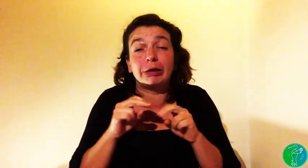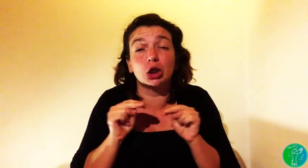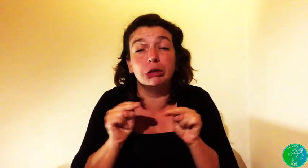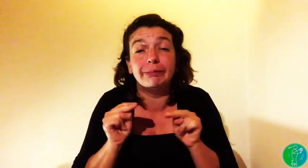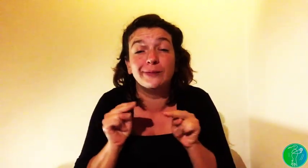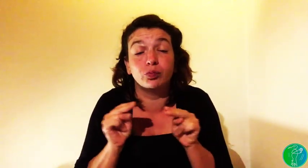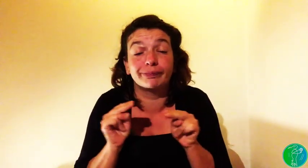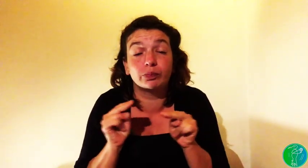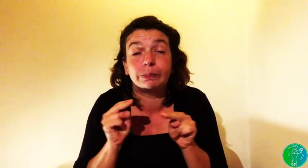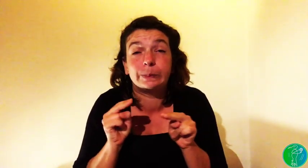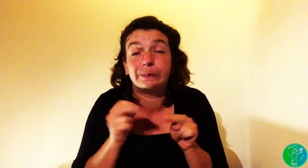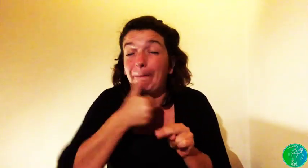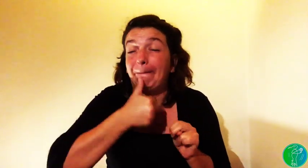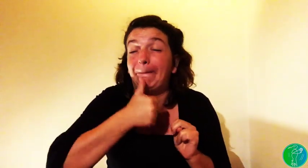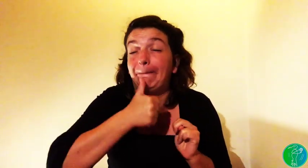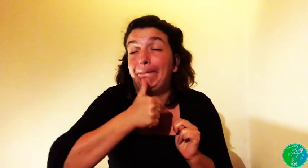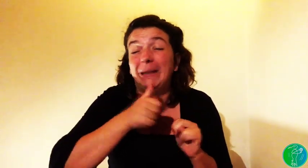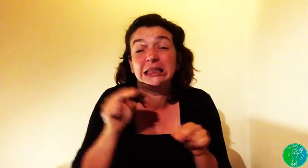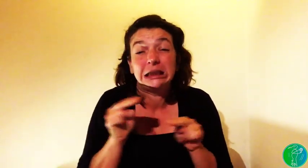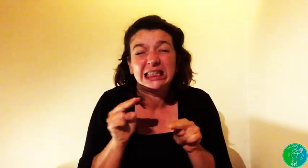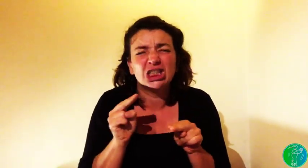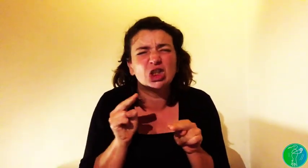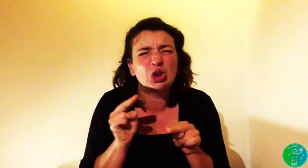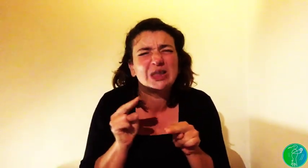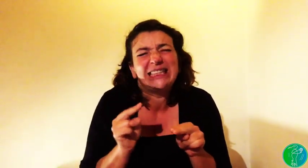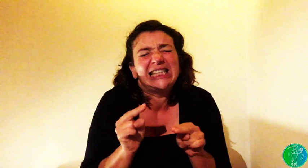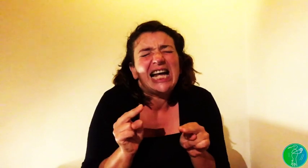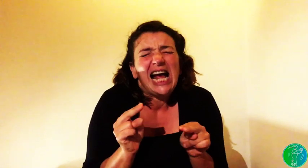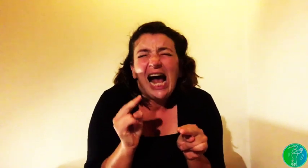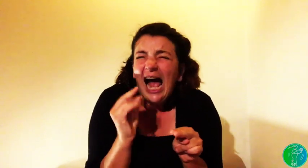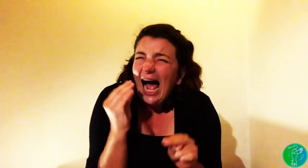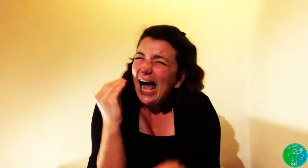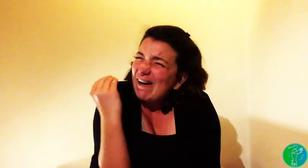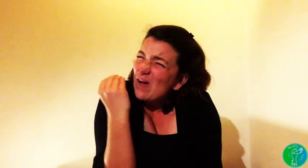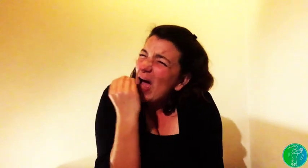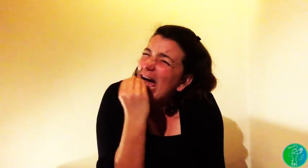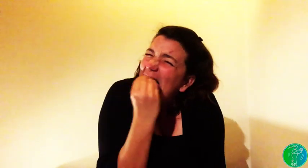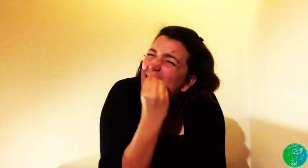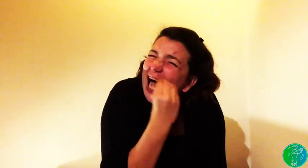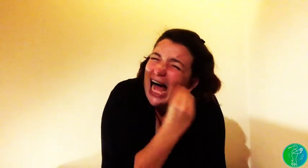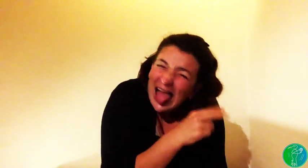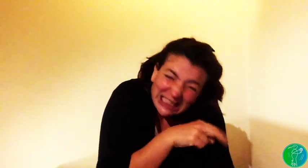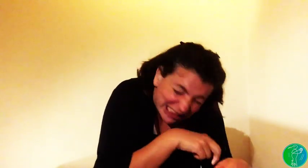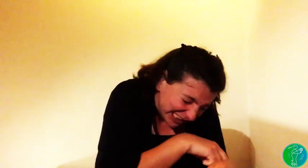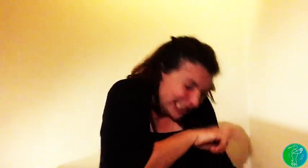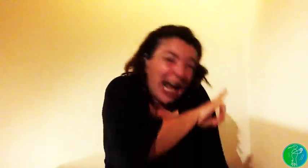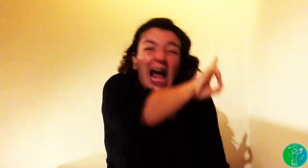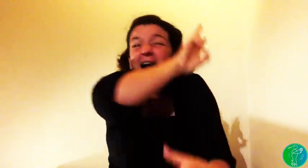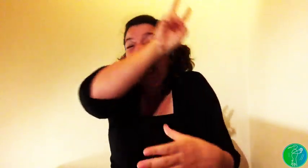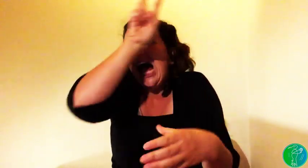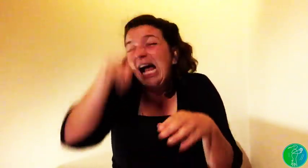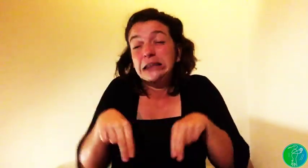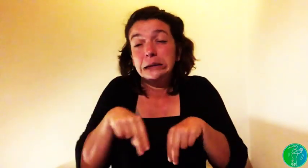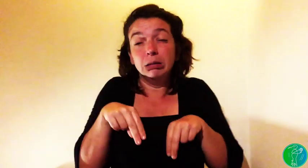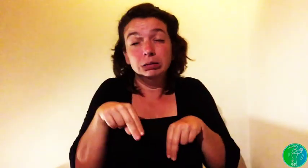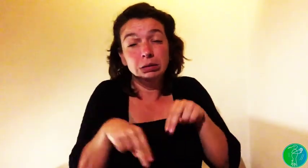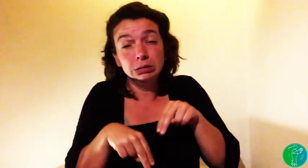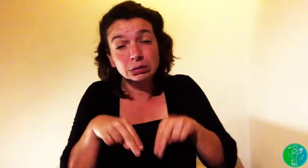la baignoire tout bleu. En claquant des dents, il se regarda dans son